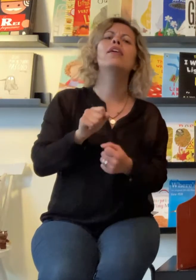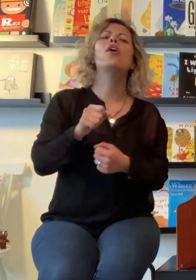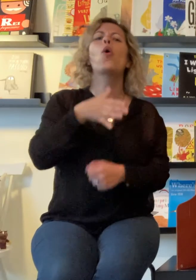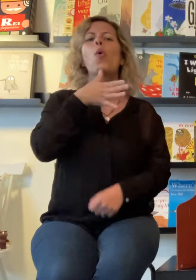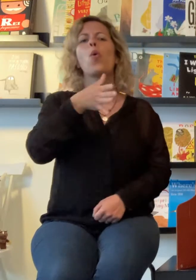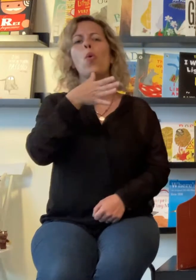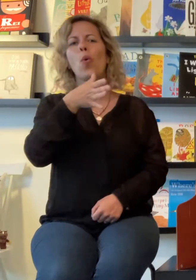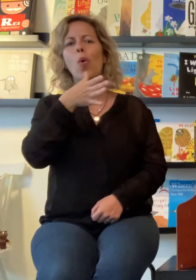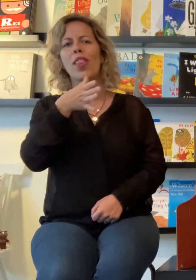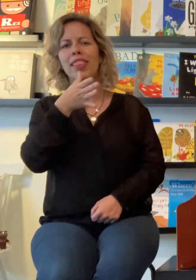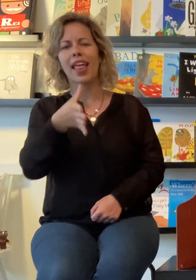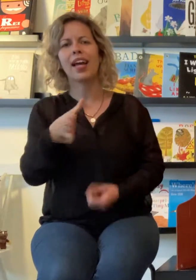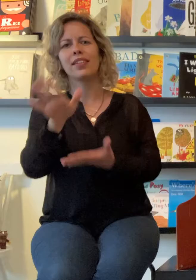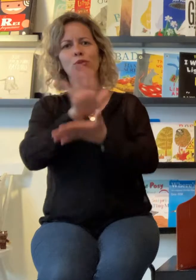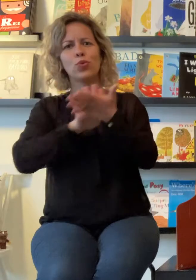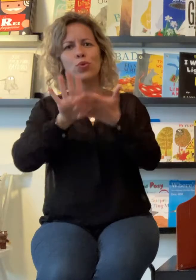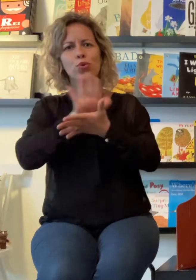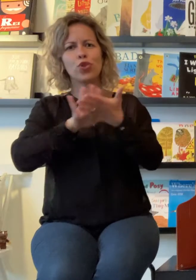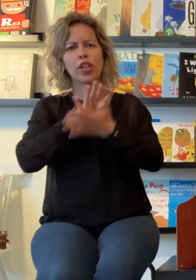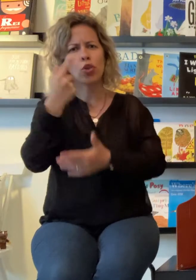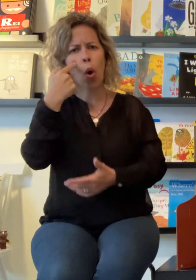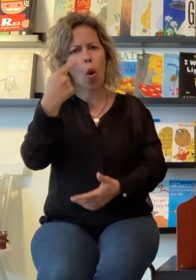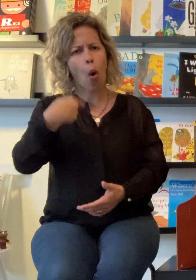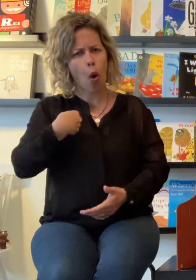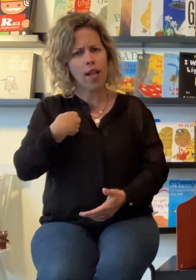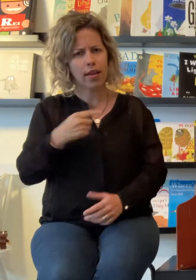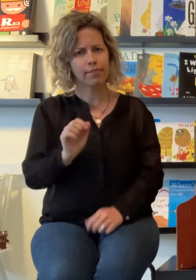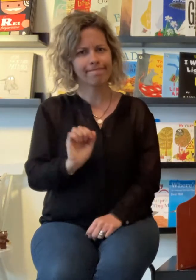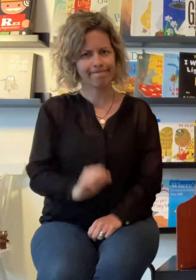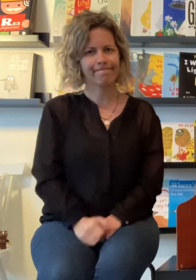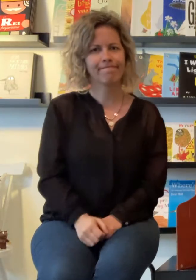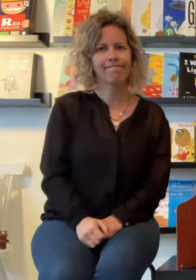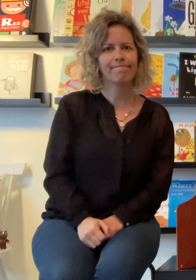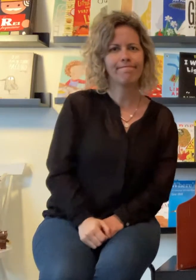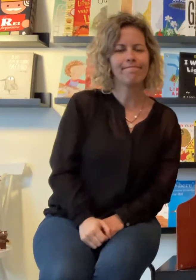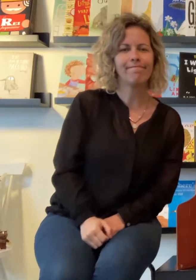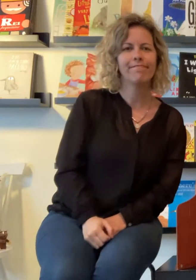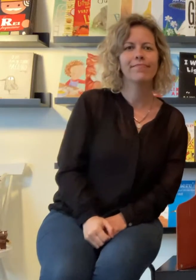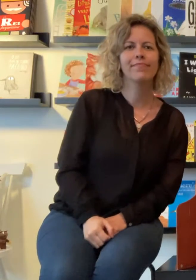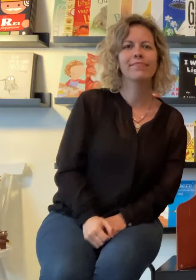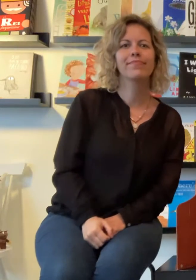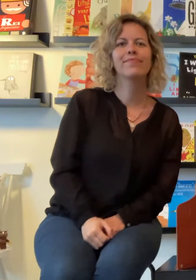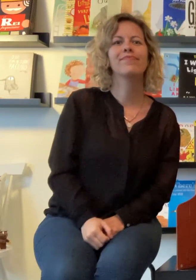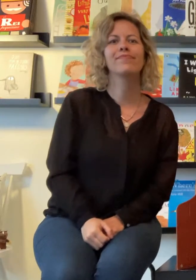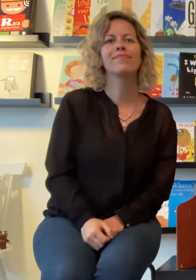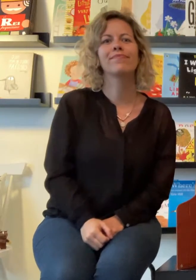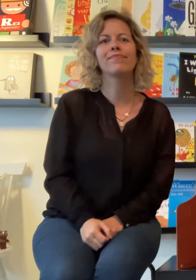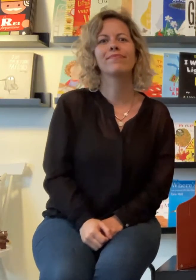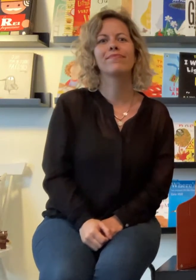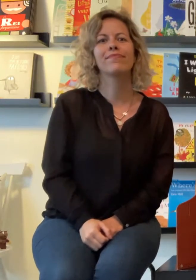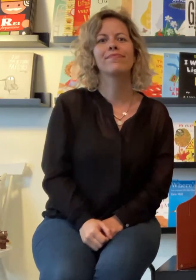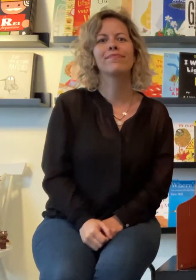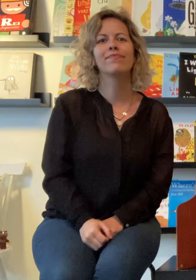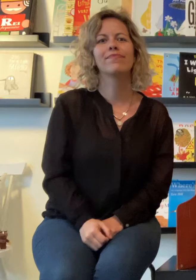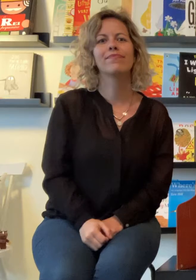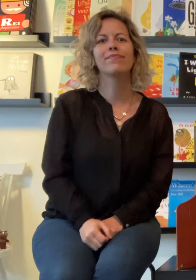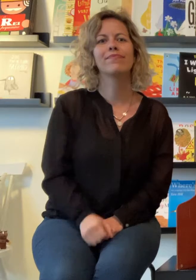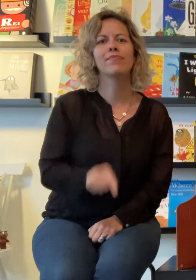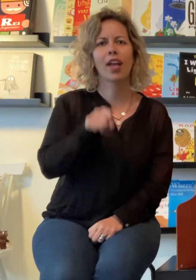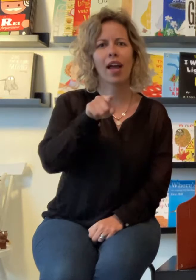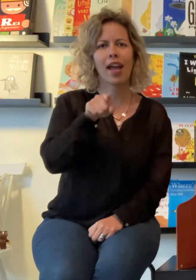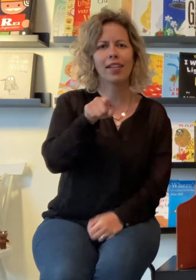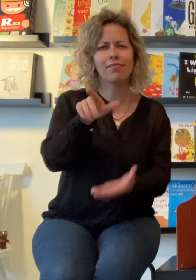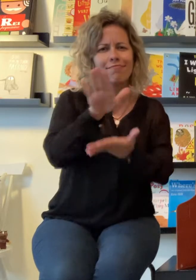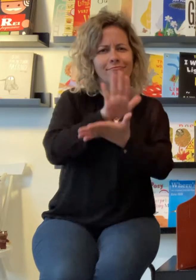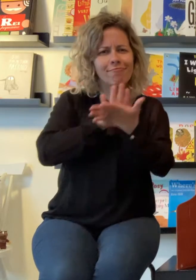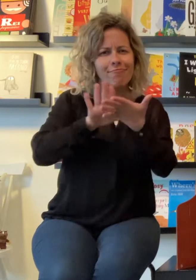vai contar em língua gestual portuguesa. Tentem fazer o mesmo que